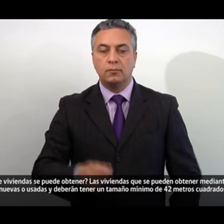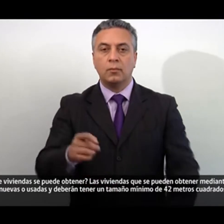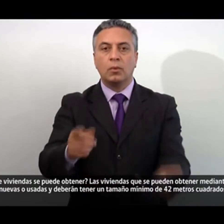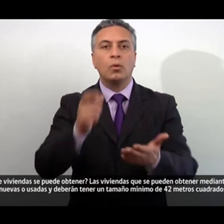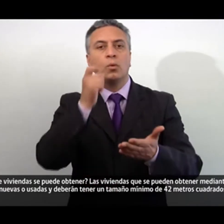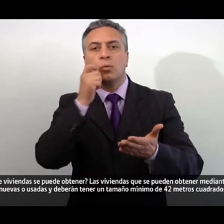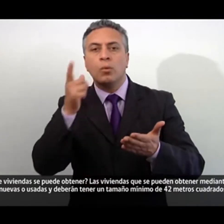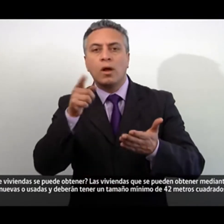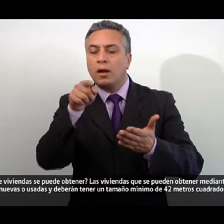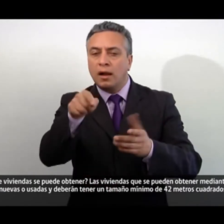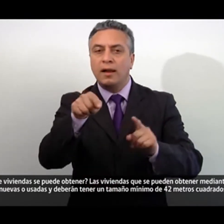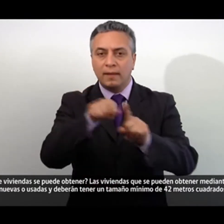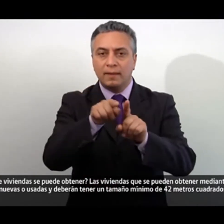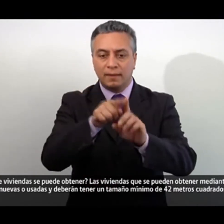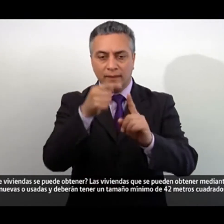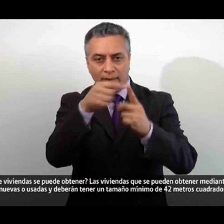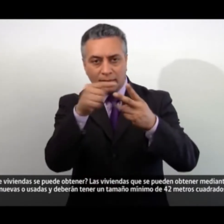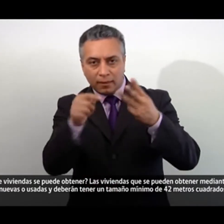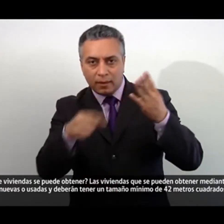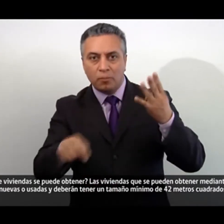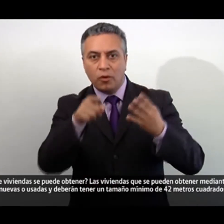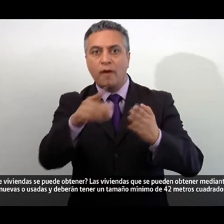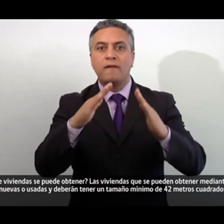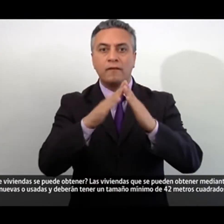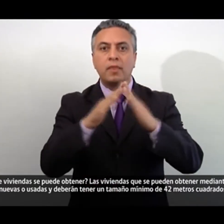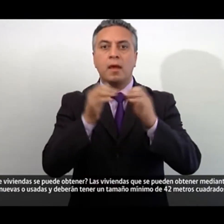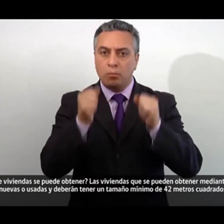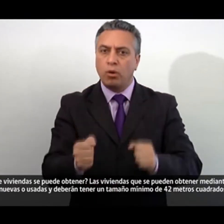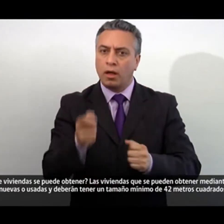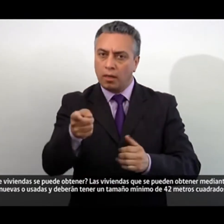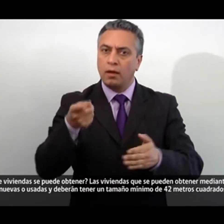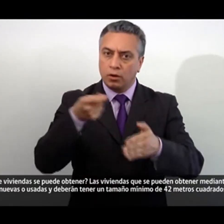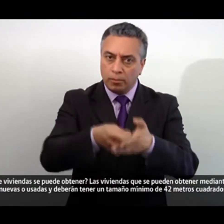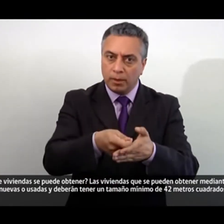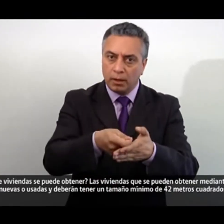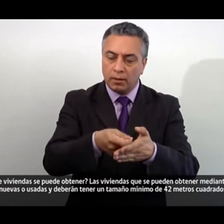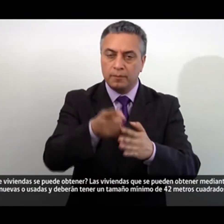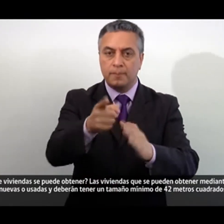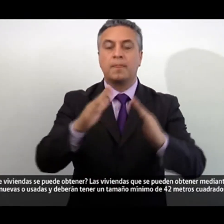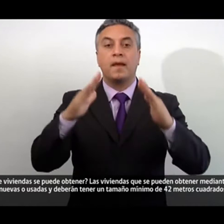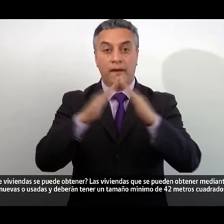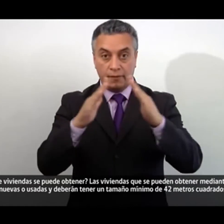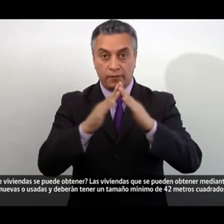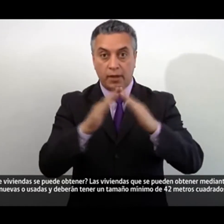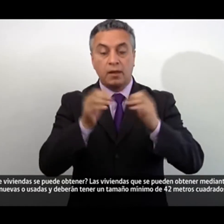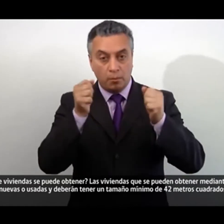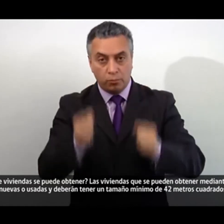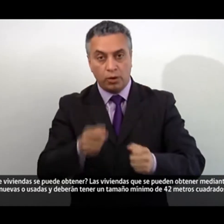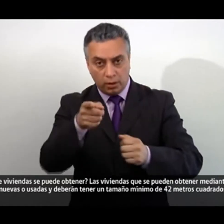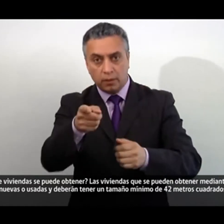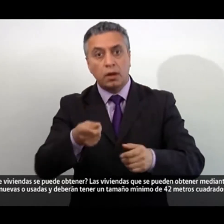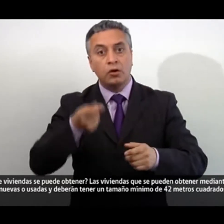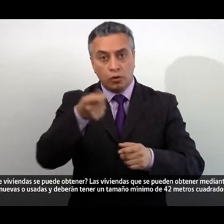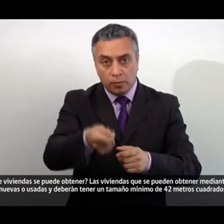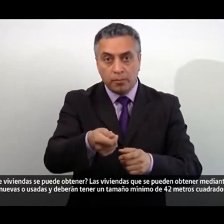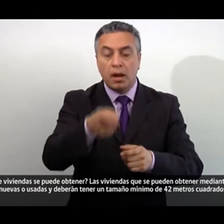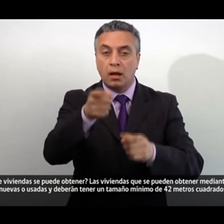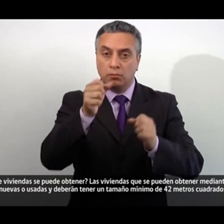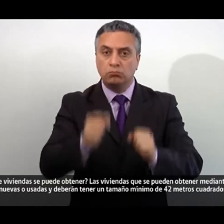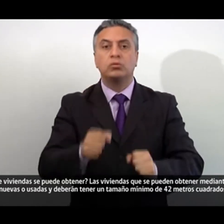¿Qué tipos de viviendas se puede obtener? Las viviendas que se pueden obtener mediante este programa podrán